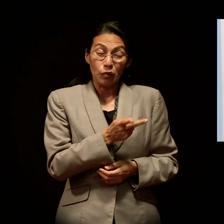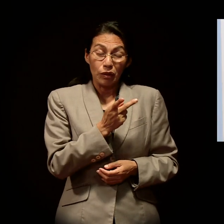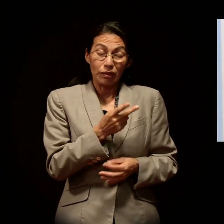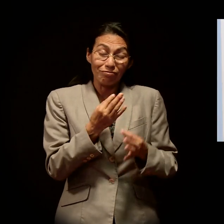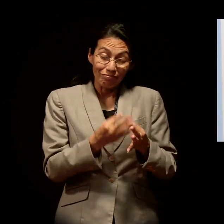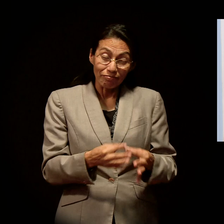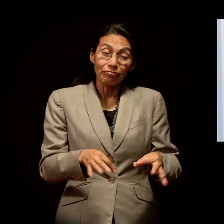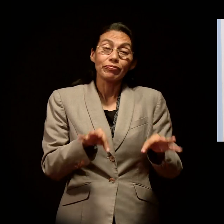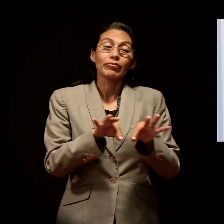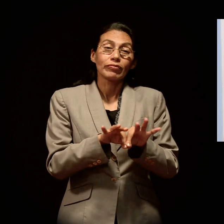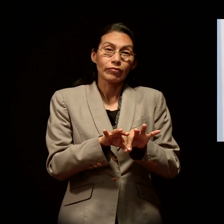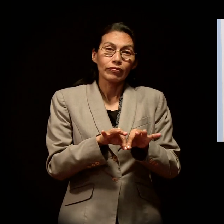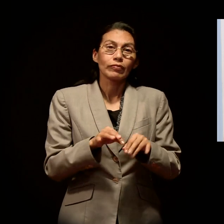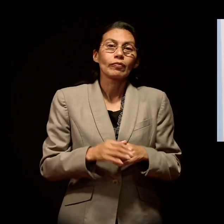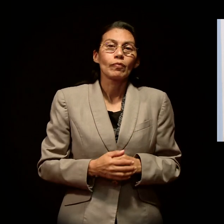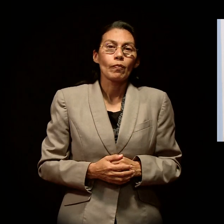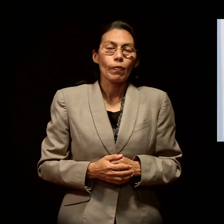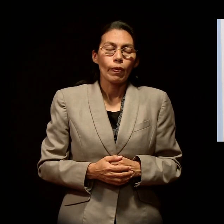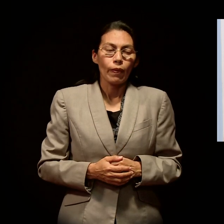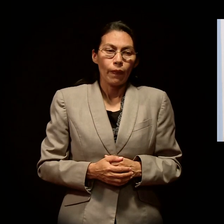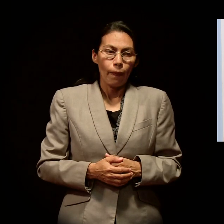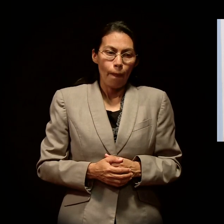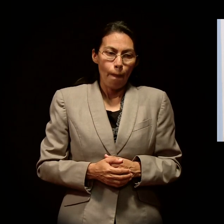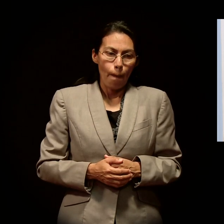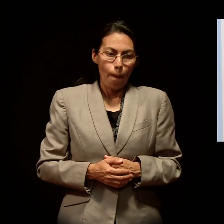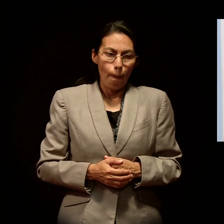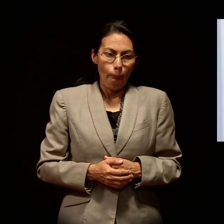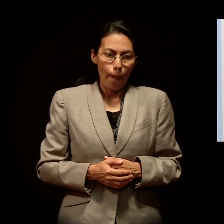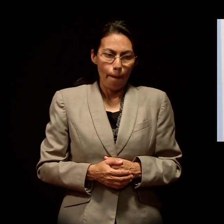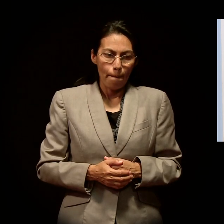esta pregunta es muy importante pastor